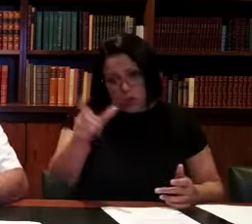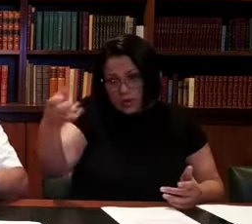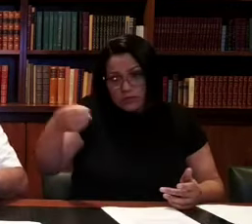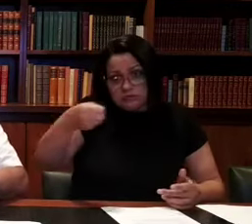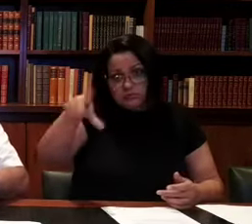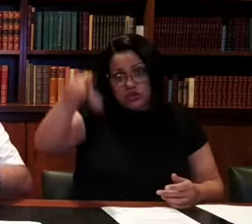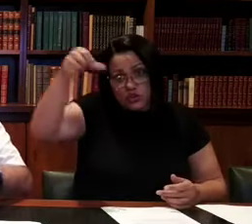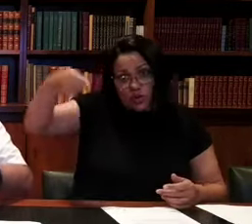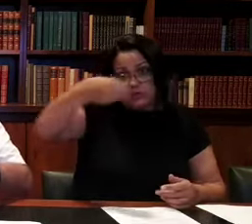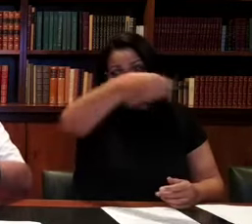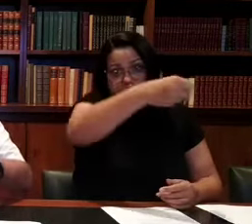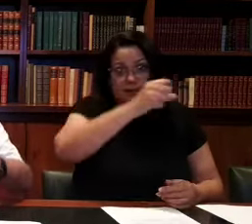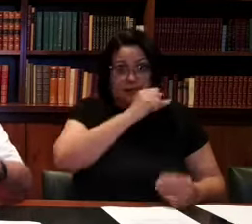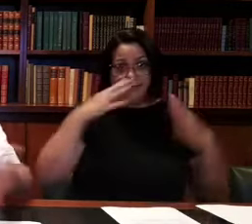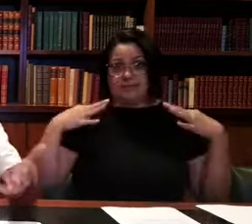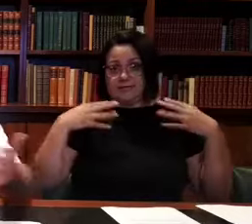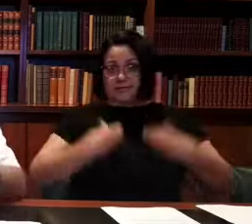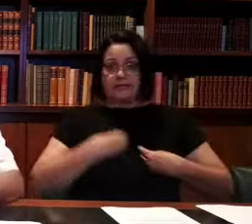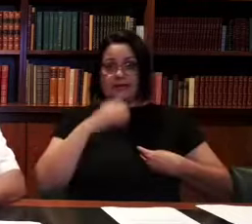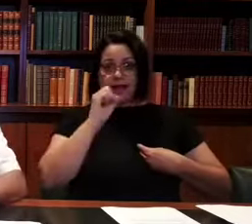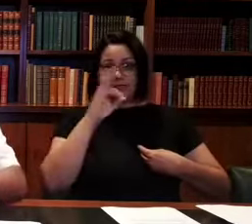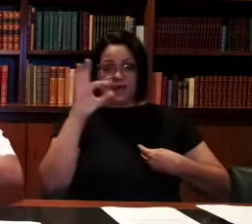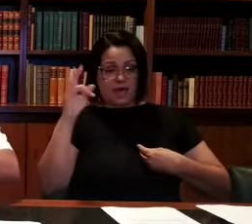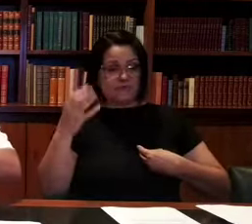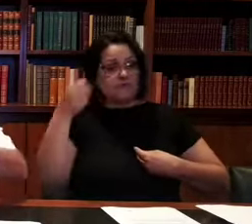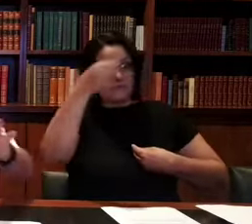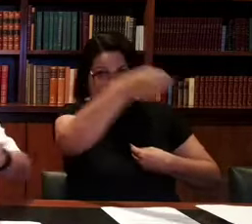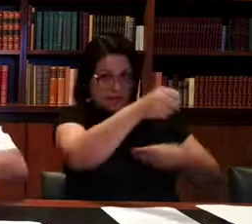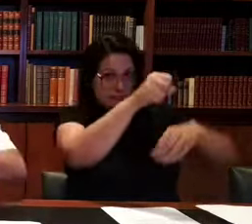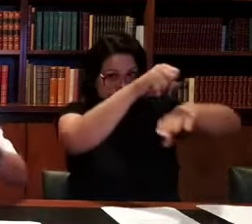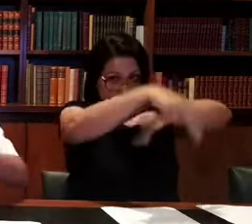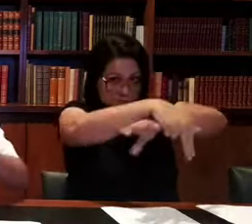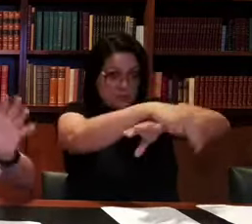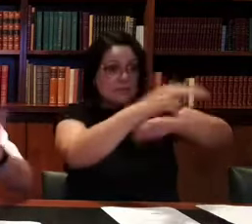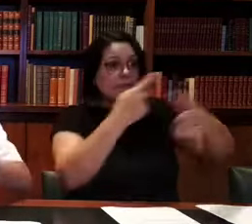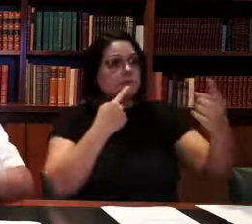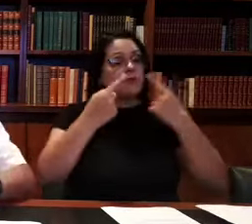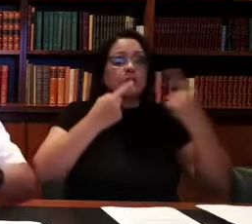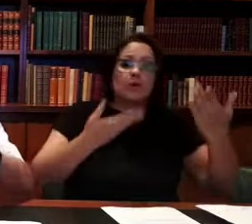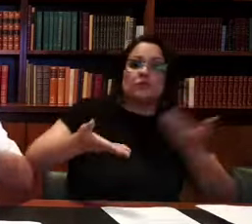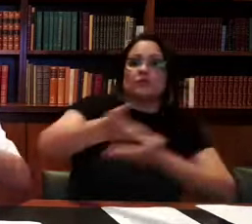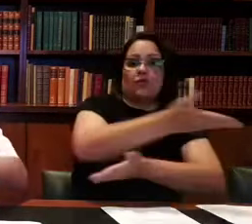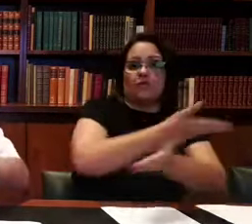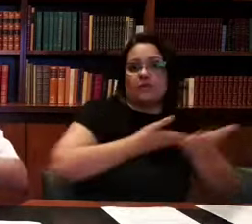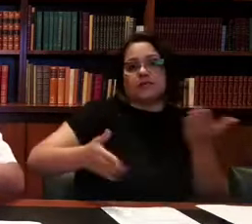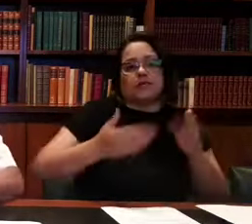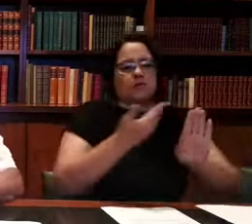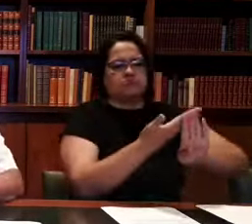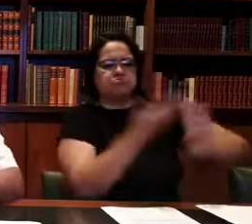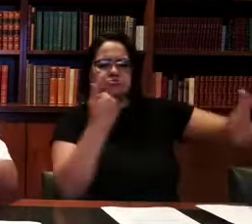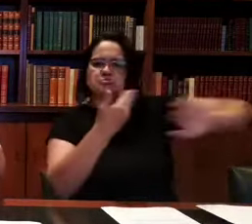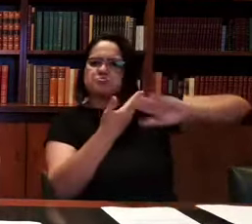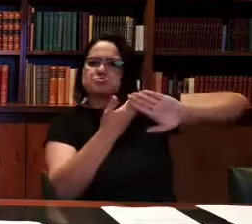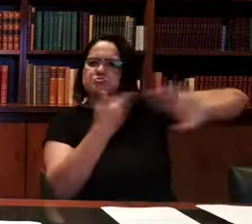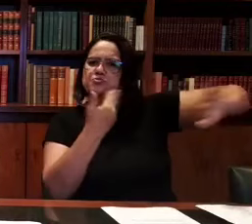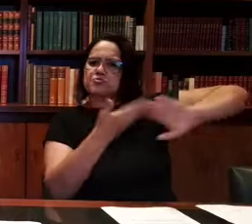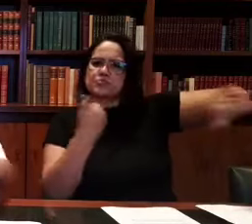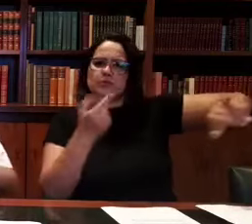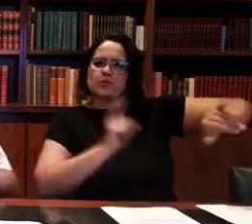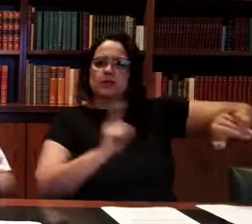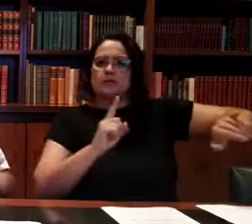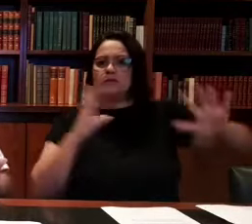lá uma pessoa que leve esse tipo de conversa com os ministros não tô acusando Ministro lá no conheceu o povo na verdade é isso mas conversa isso aí o